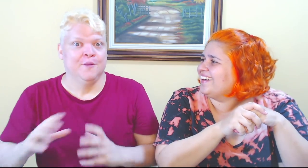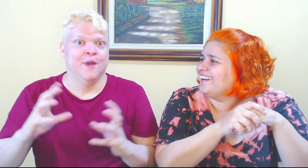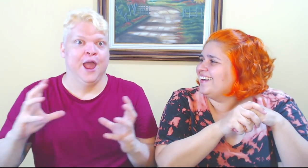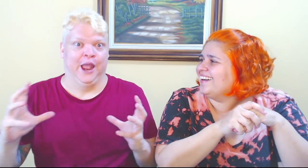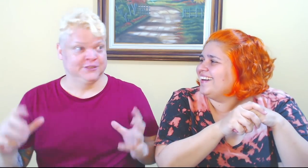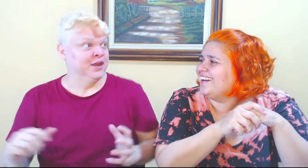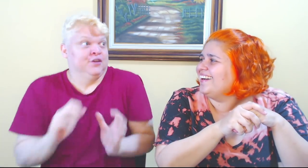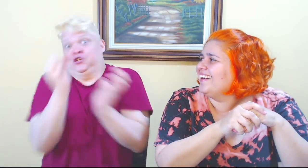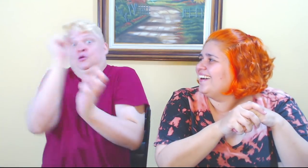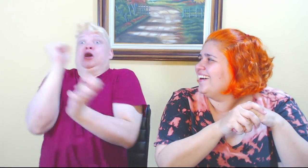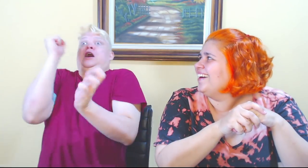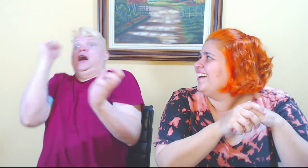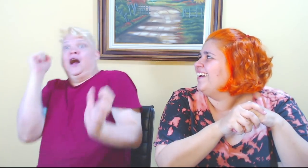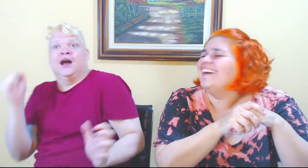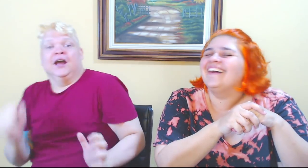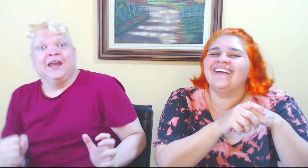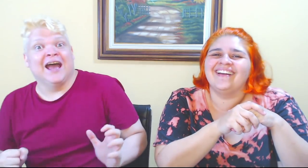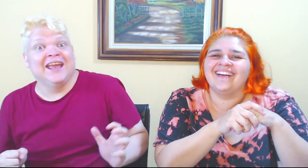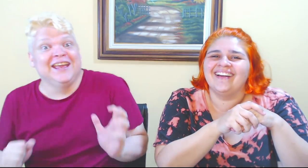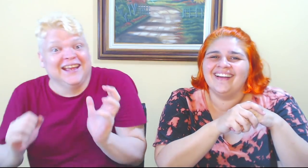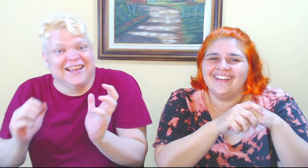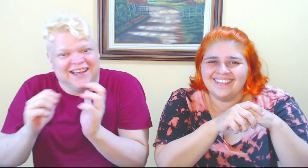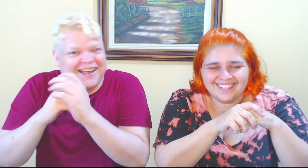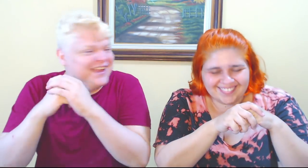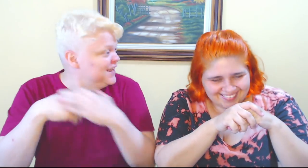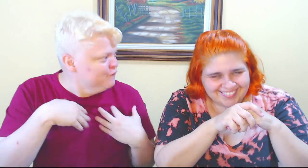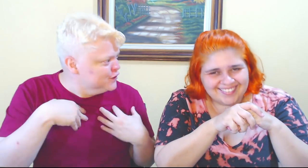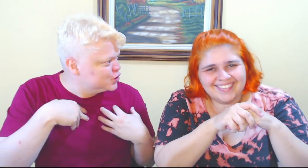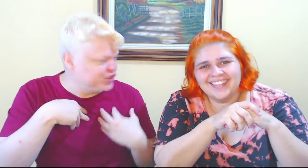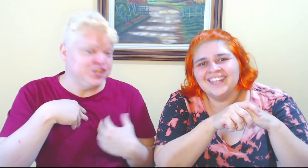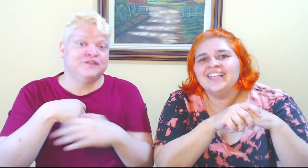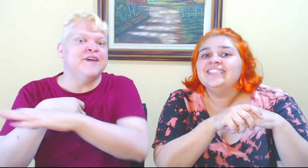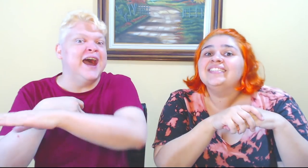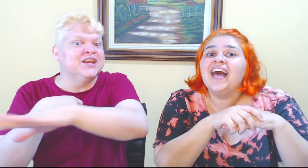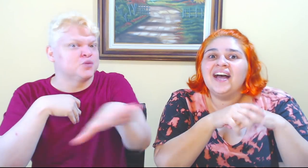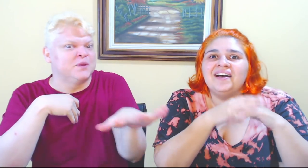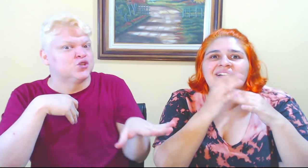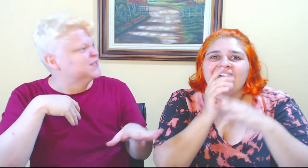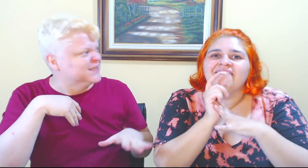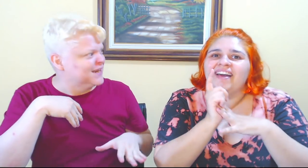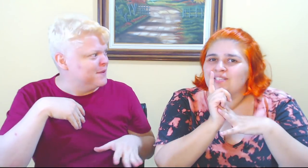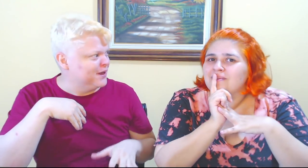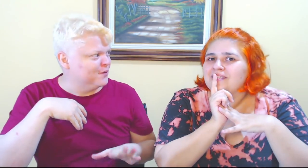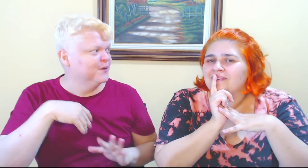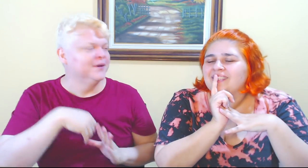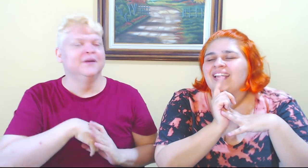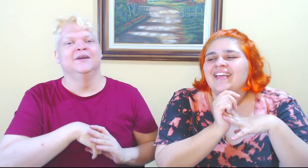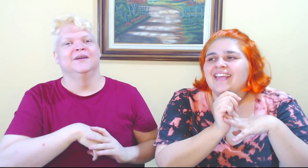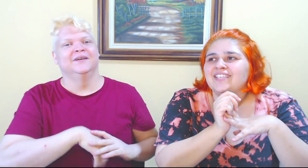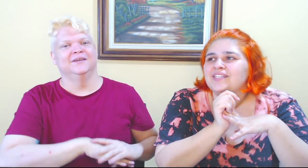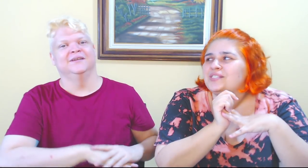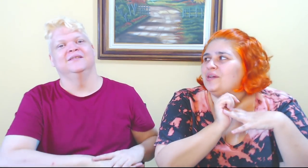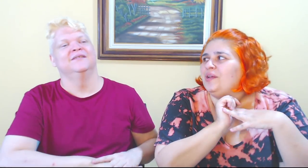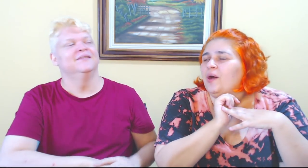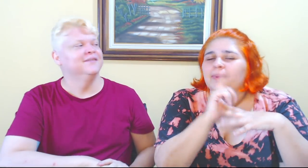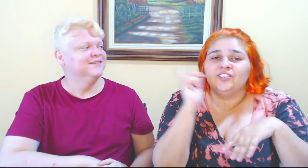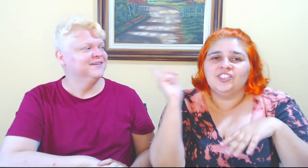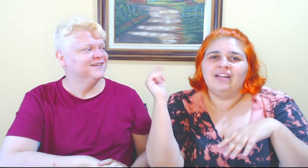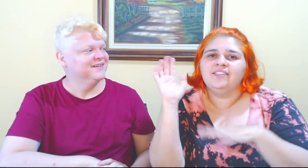IMAX Aí a gente Ah E não foi só a gente Várias pessoas E a gente se olhou Porque a gente estava Em